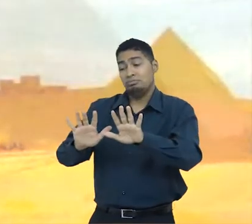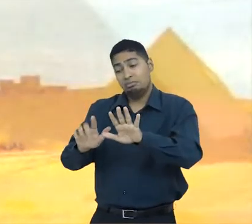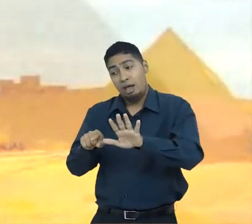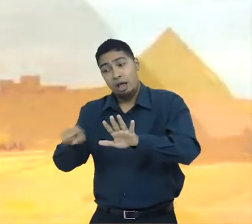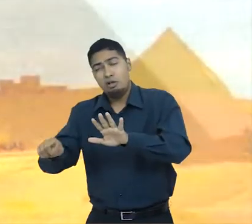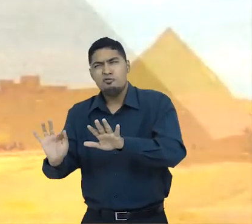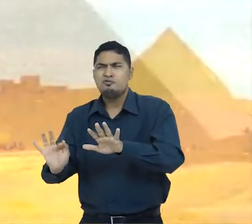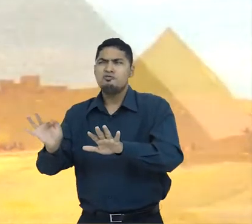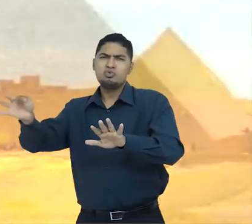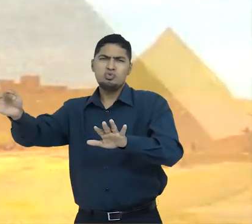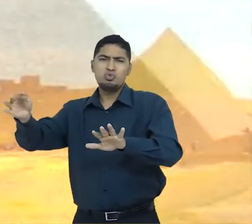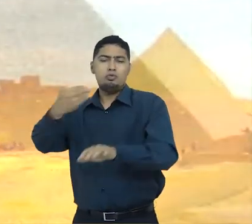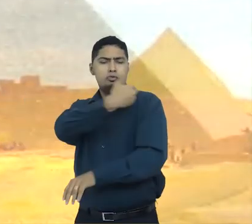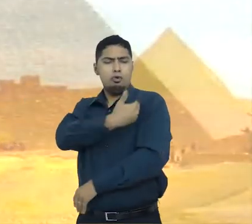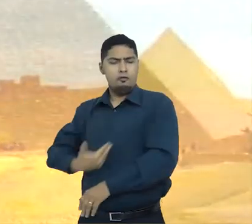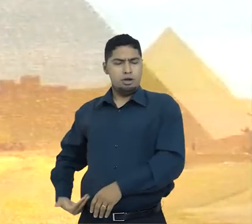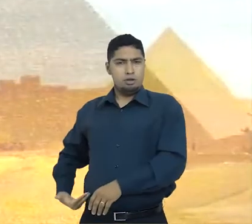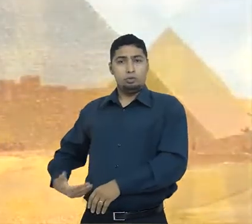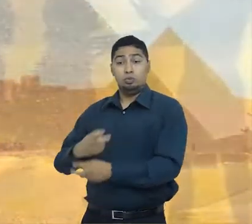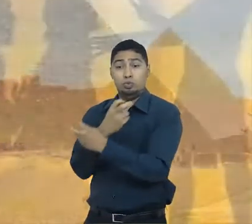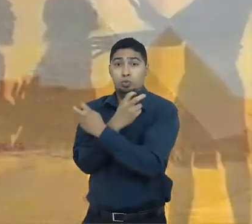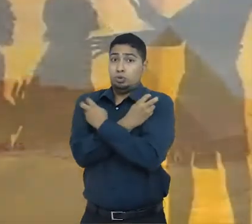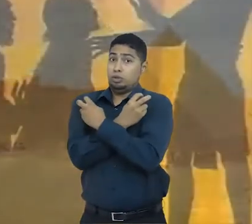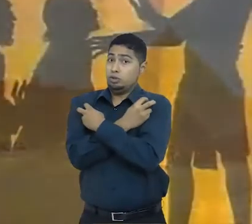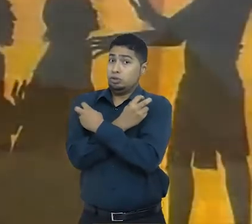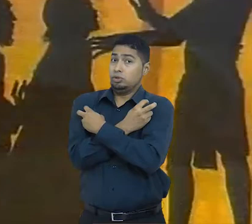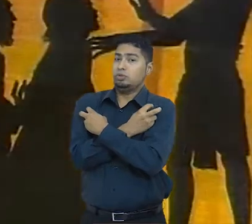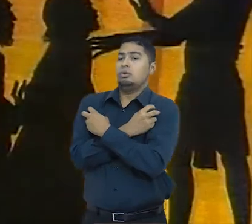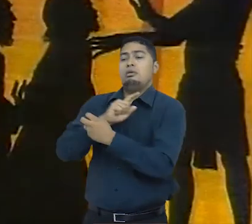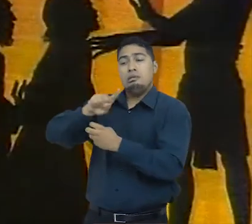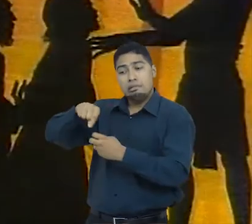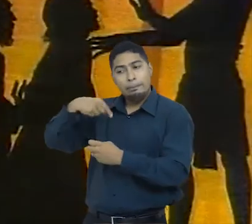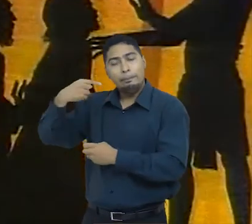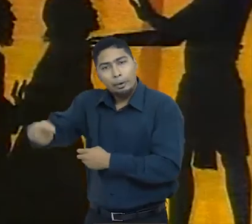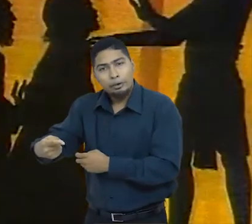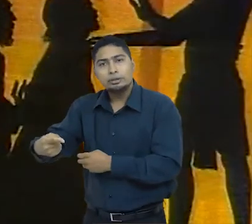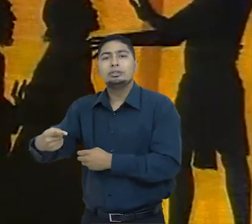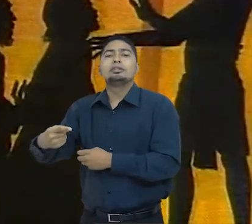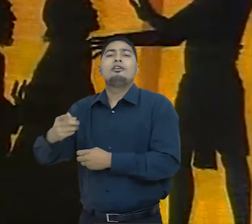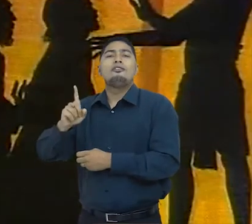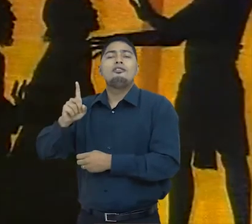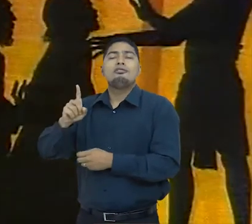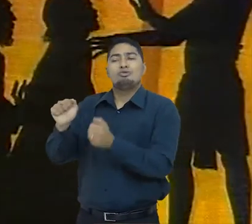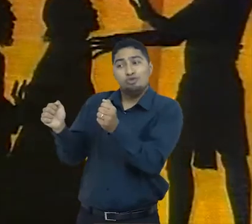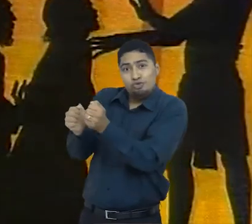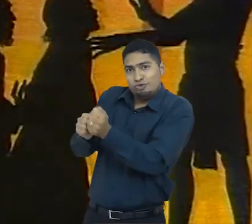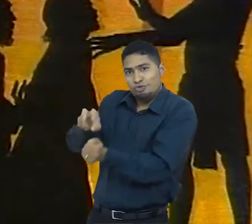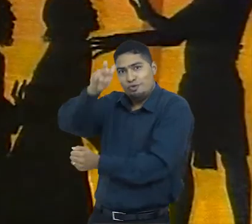ao lado do poderoso Faraó. José, um homem de Deus, perdoou seus irmãos. Quando houve uma grande fome no